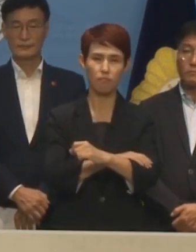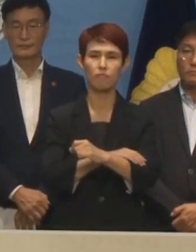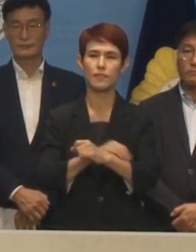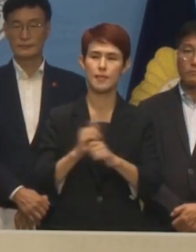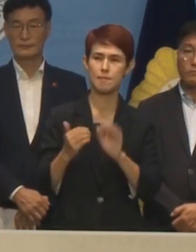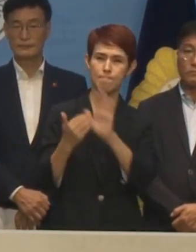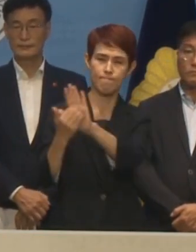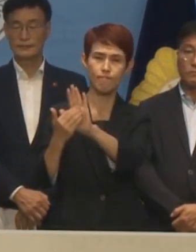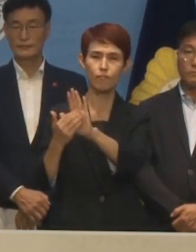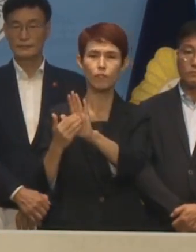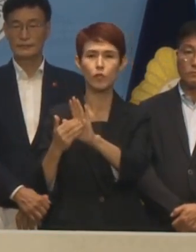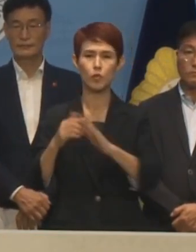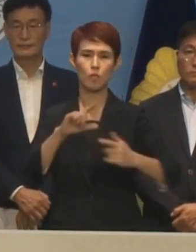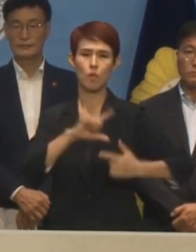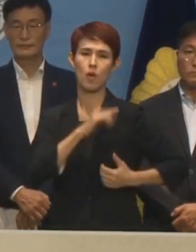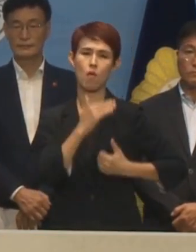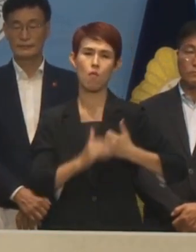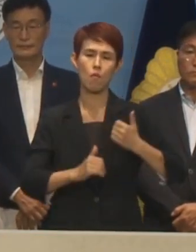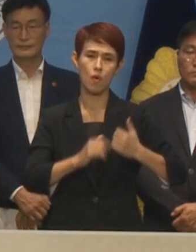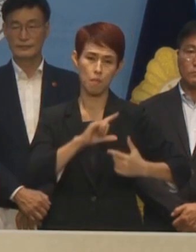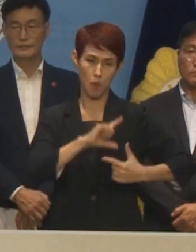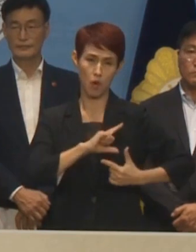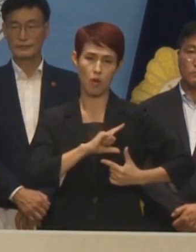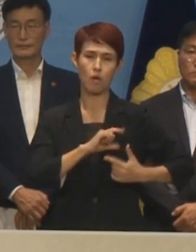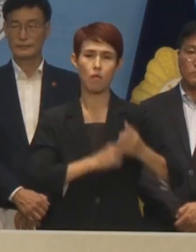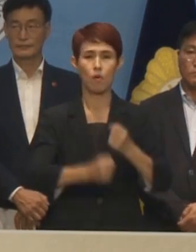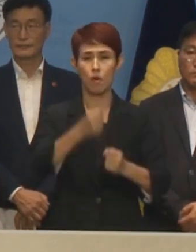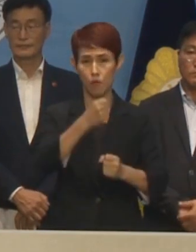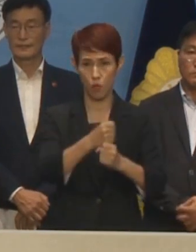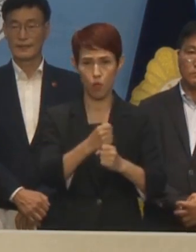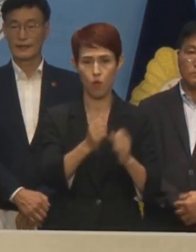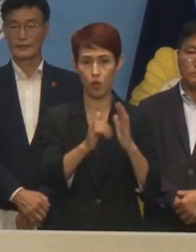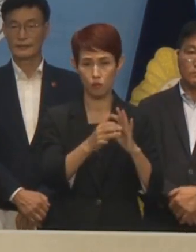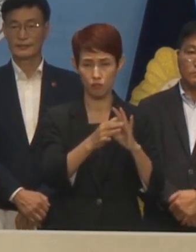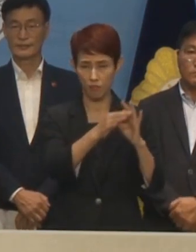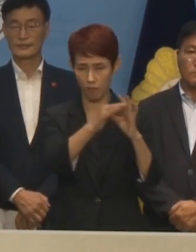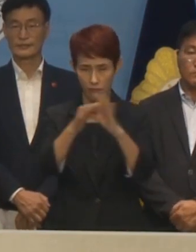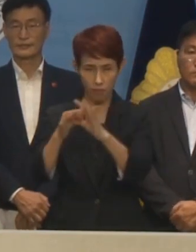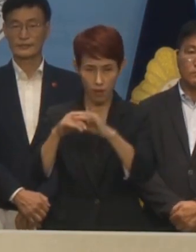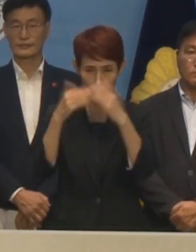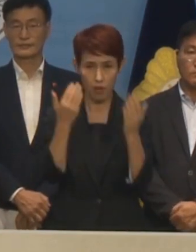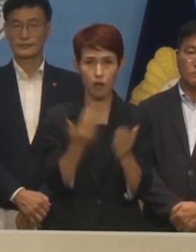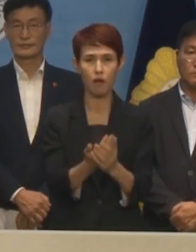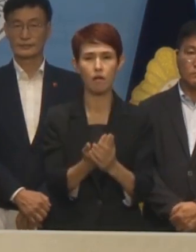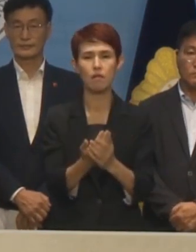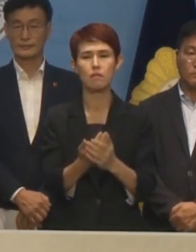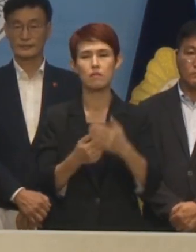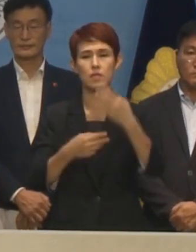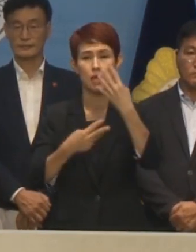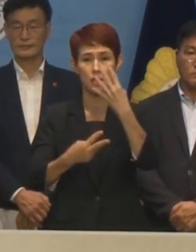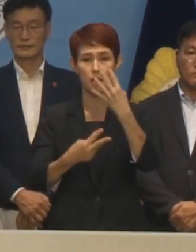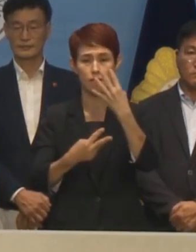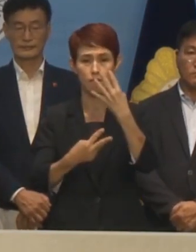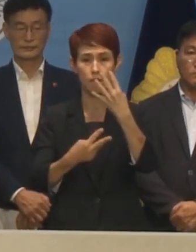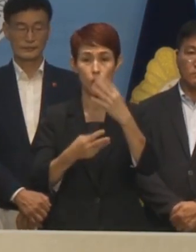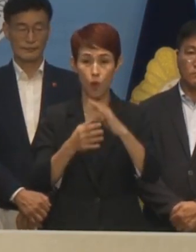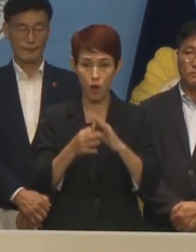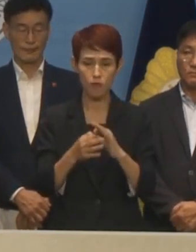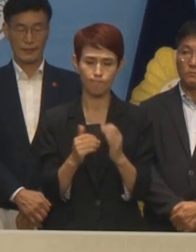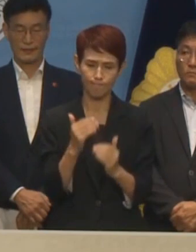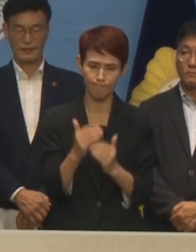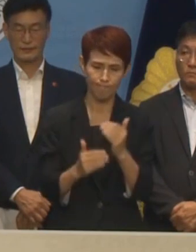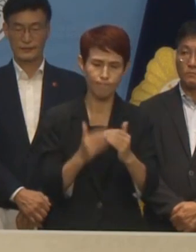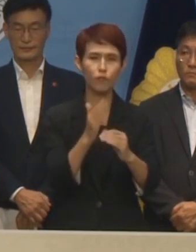그리고 4.3으로 뒤틀린 가족관계 회복에 이르기까지 4.3 과제는 의미 있게 진전해 나가고